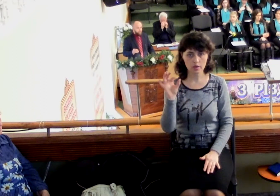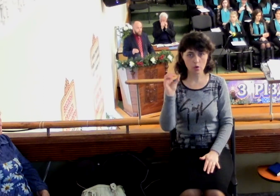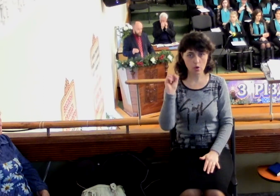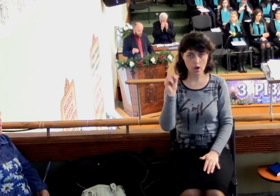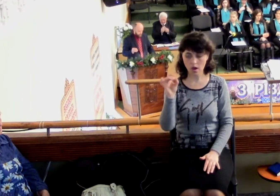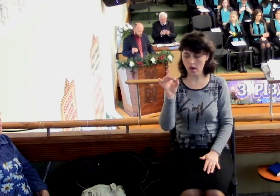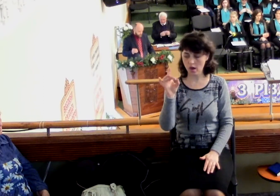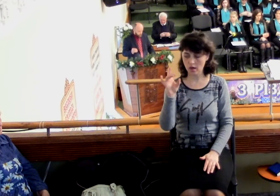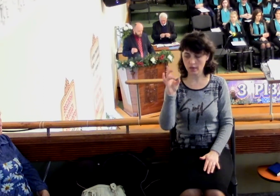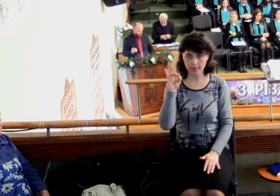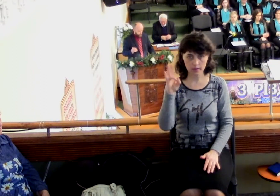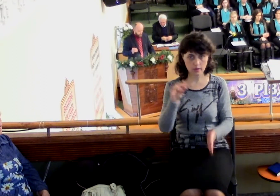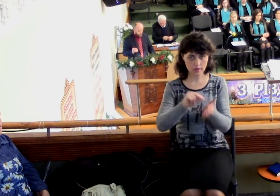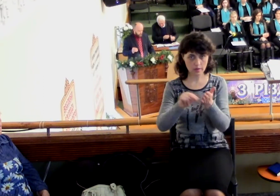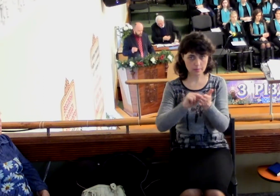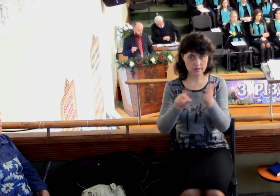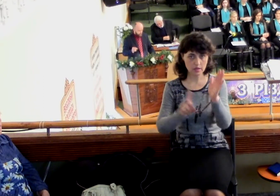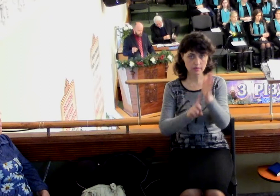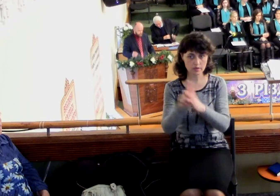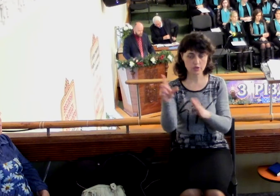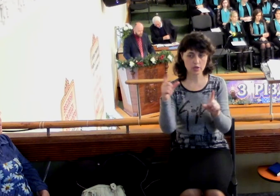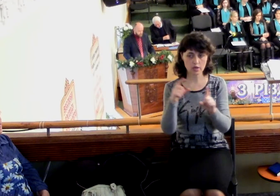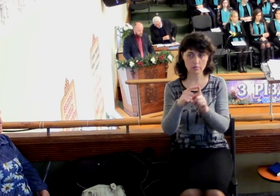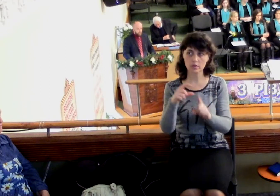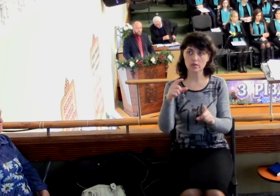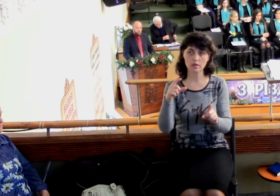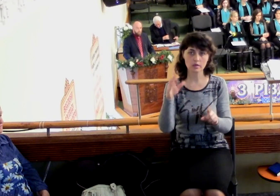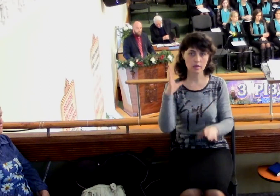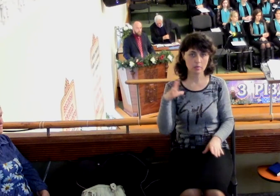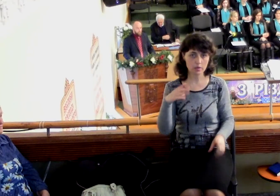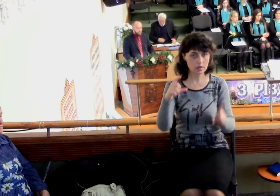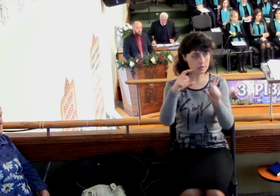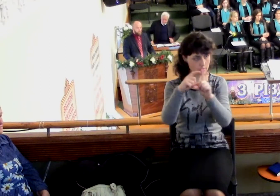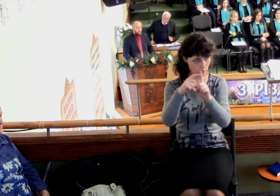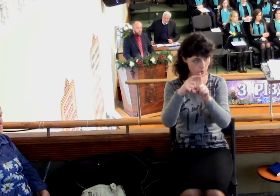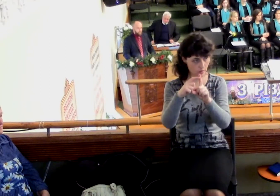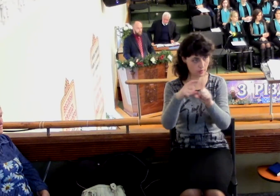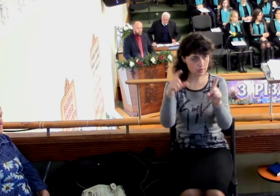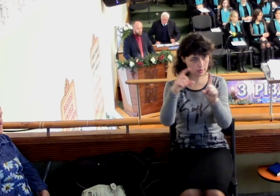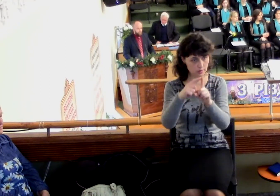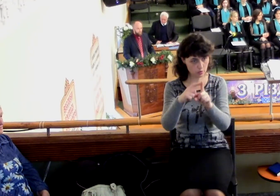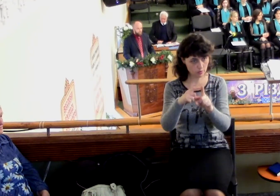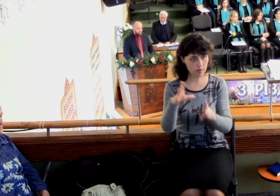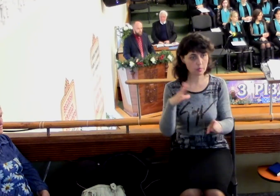Бог. И это Слово, в нем была жизнь, и жизнь была свет человеков.